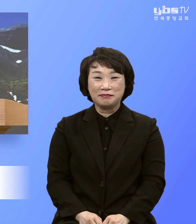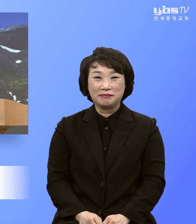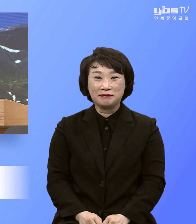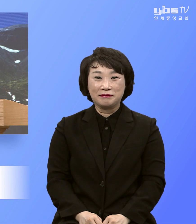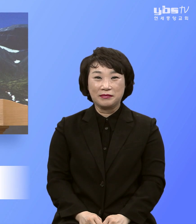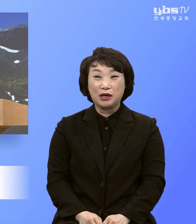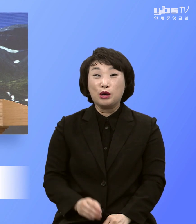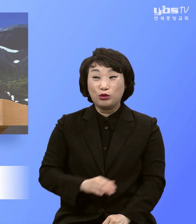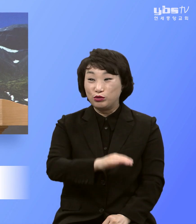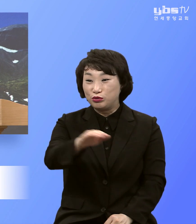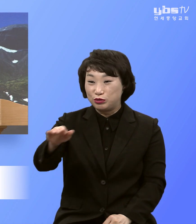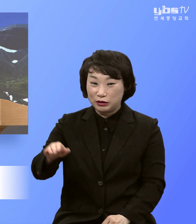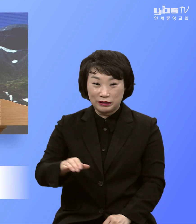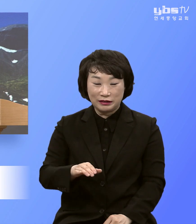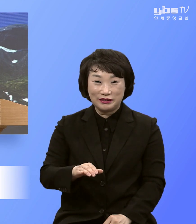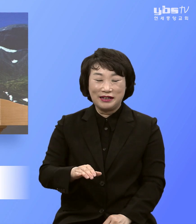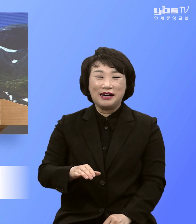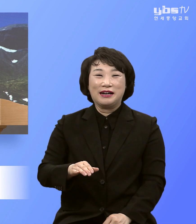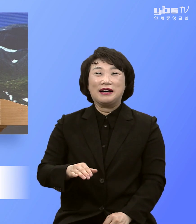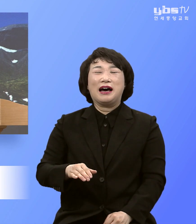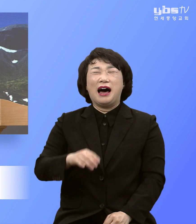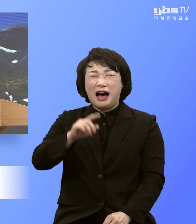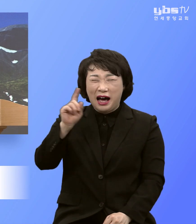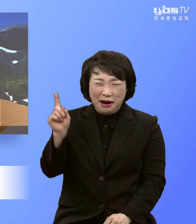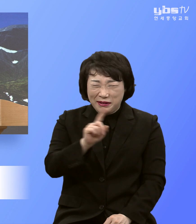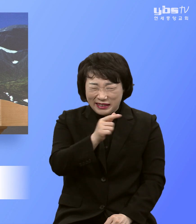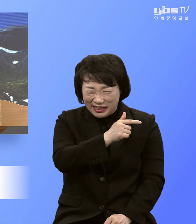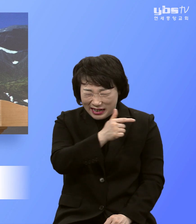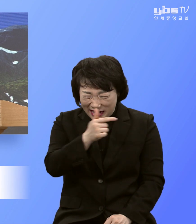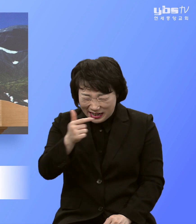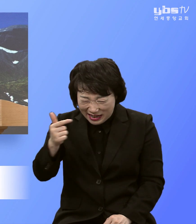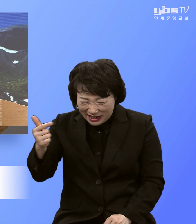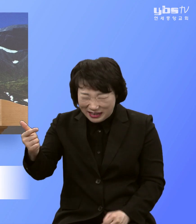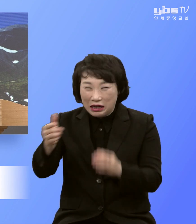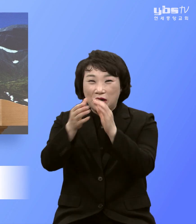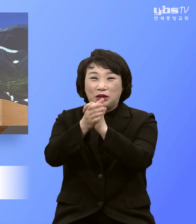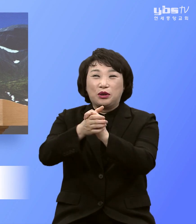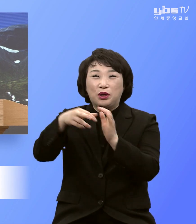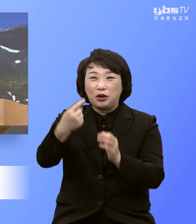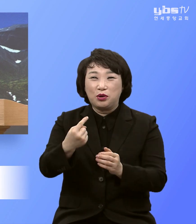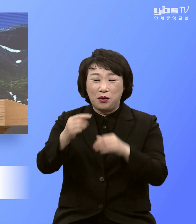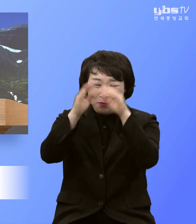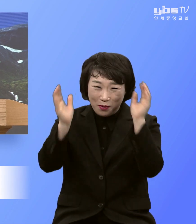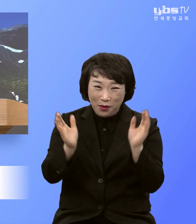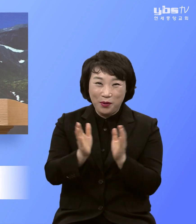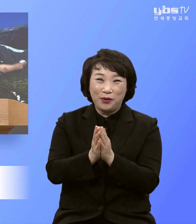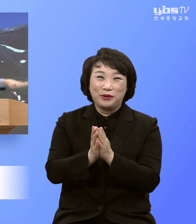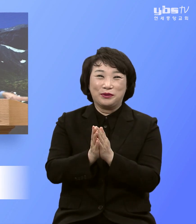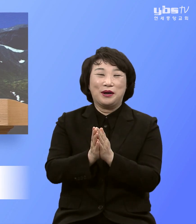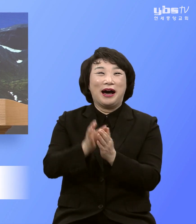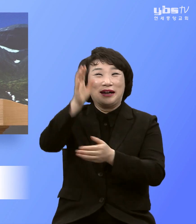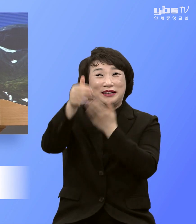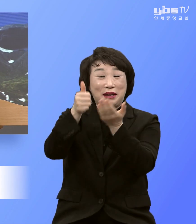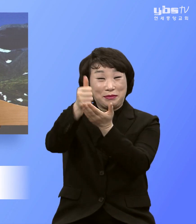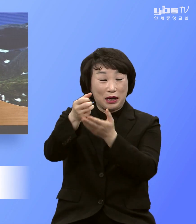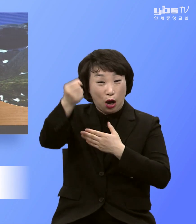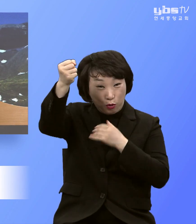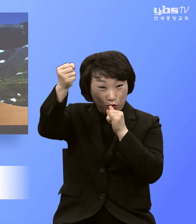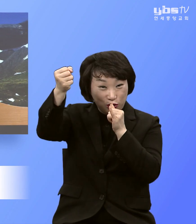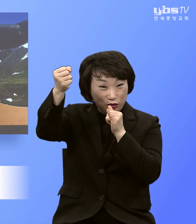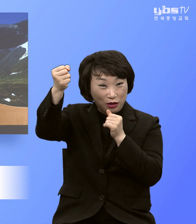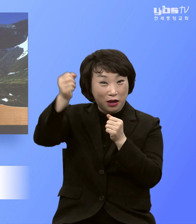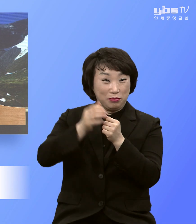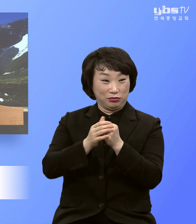그랬어요. 그래서 우리는 아무리 크게 구할지라도 다 하나님이 가지고